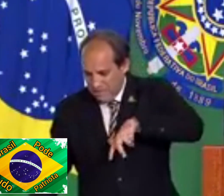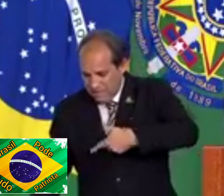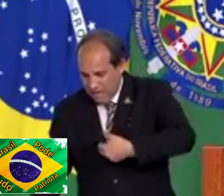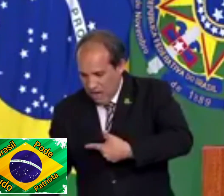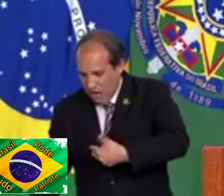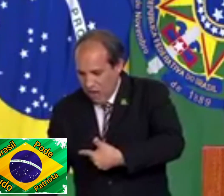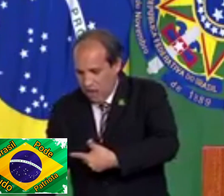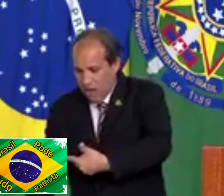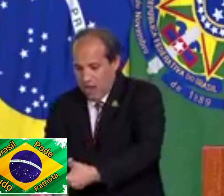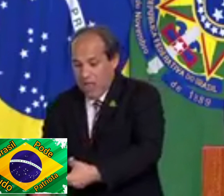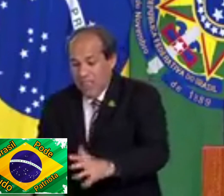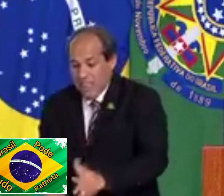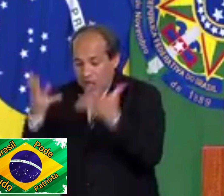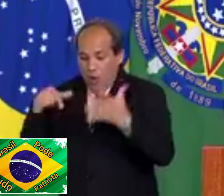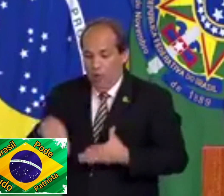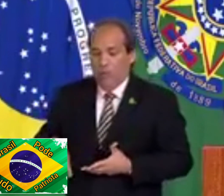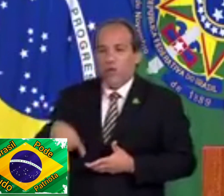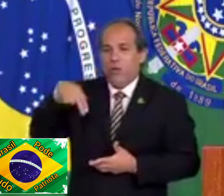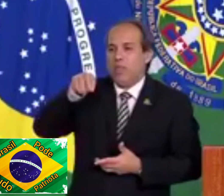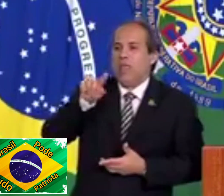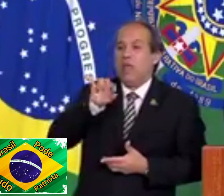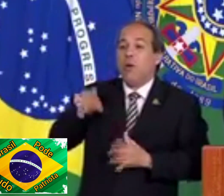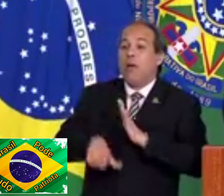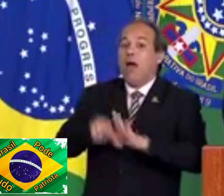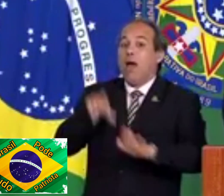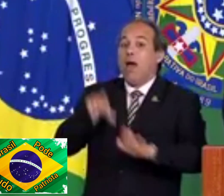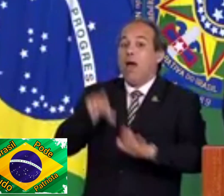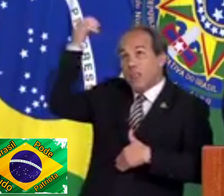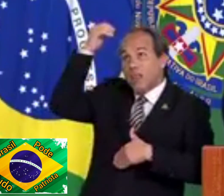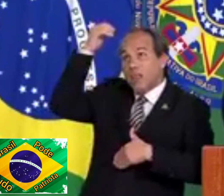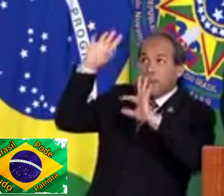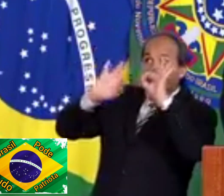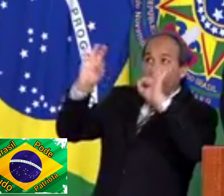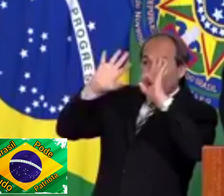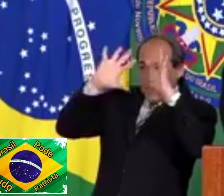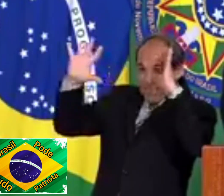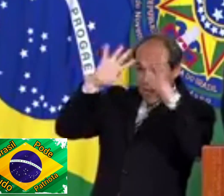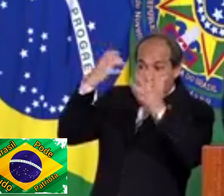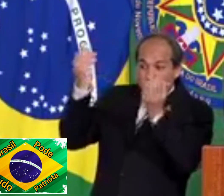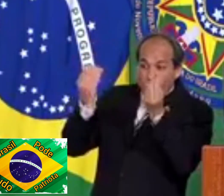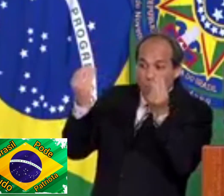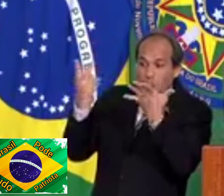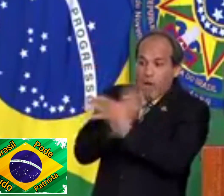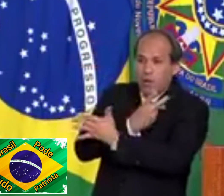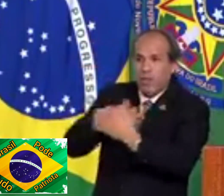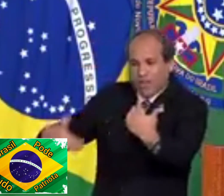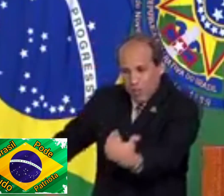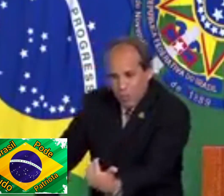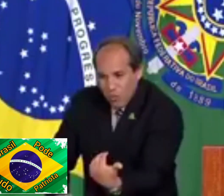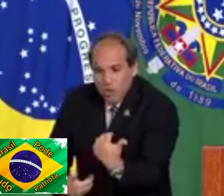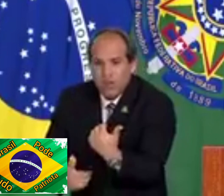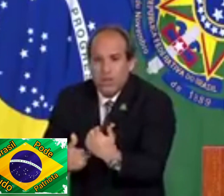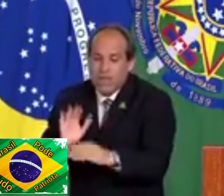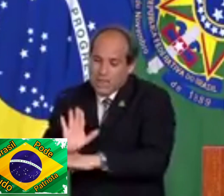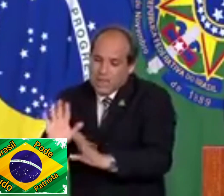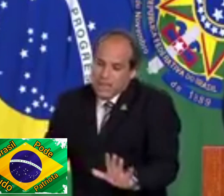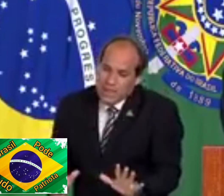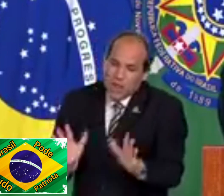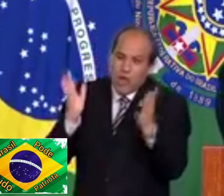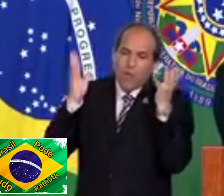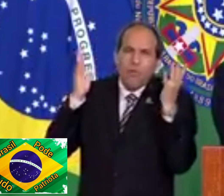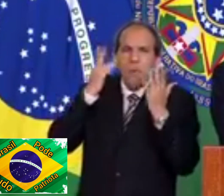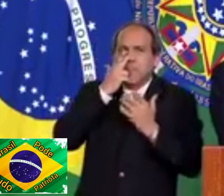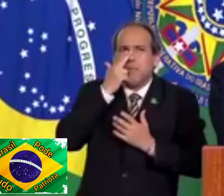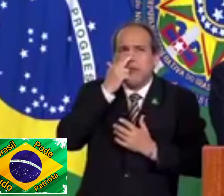Mas tinha preparado o meu plano como proceder, porque sabia que ia ser agarrado. Graças a Deus, acredito que não fiquei